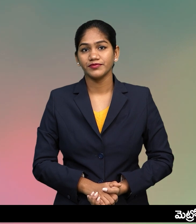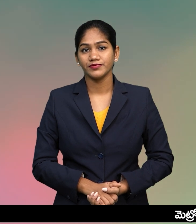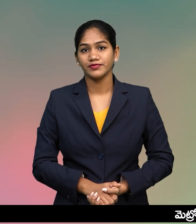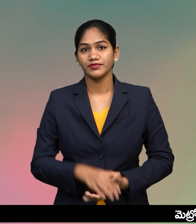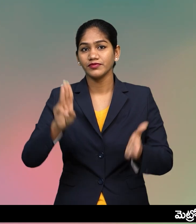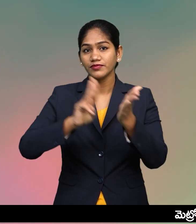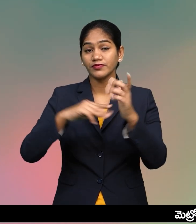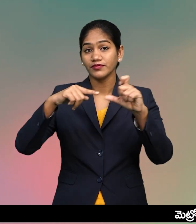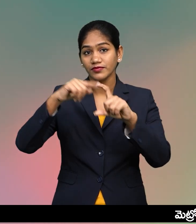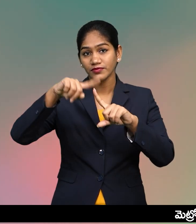మెట్రోపాలిటన్ ఉపప్రాంతం.